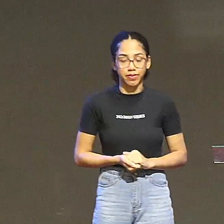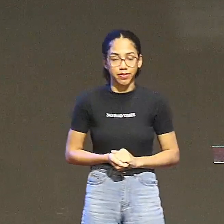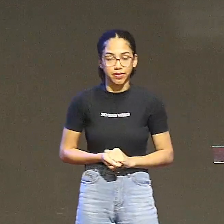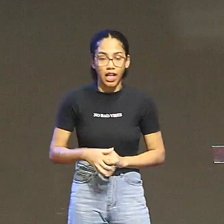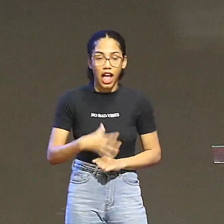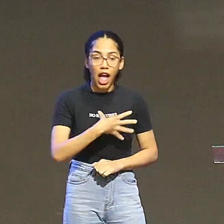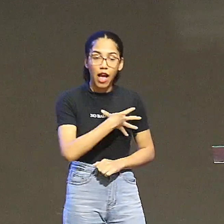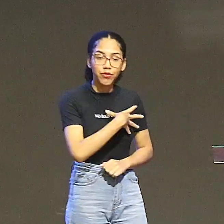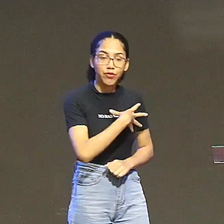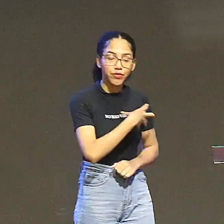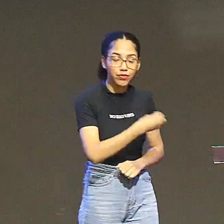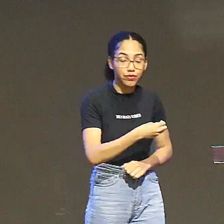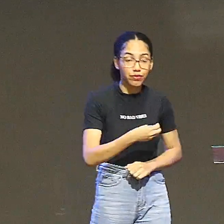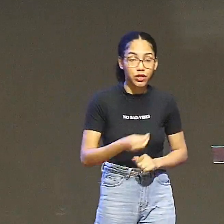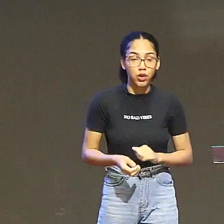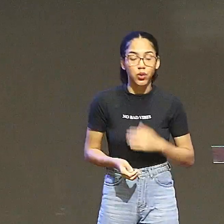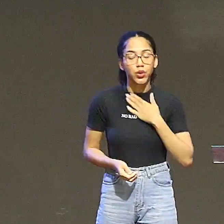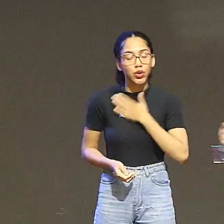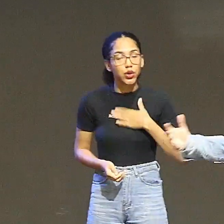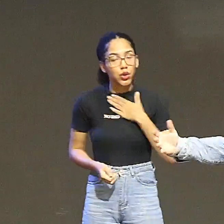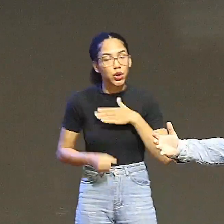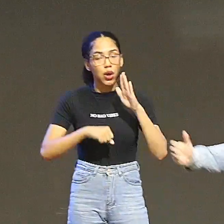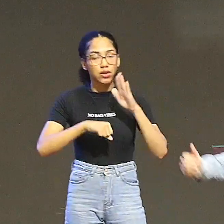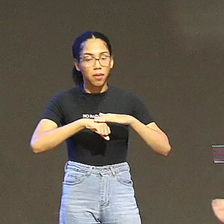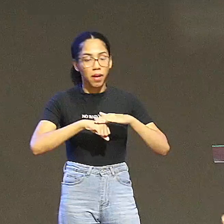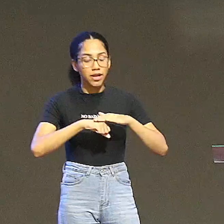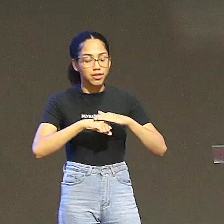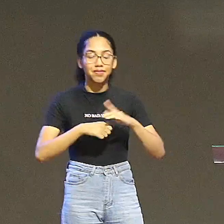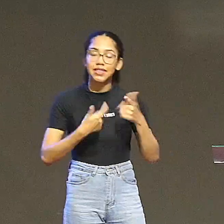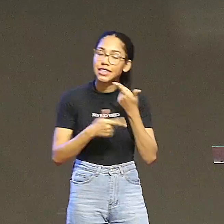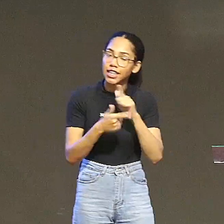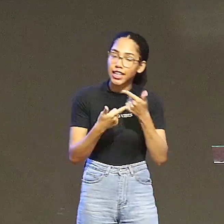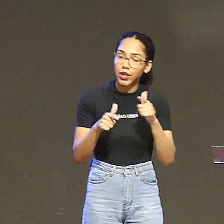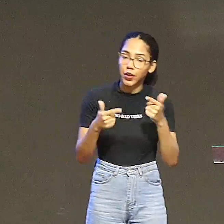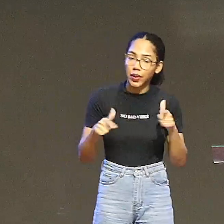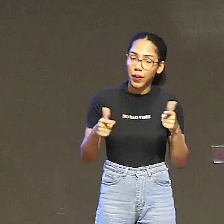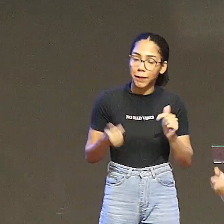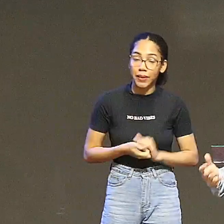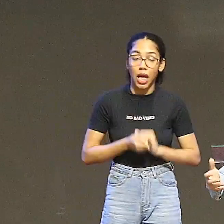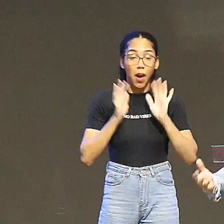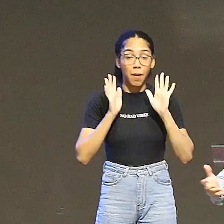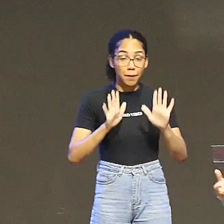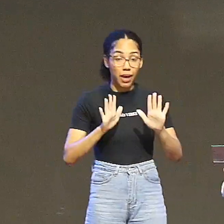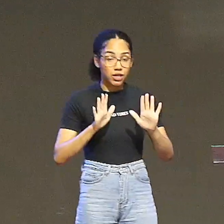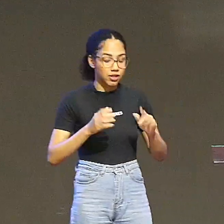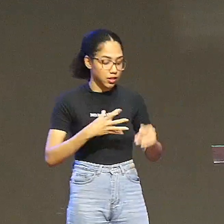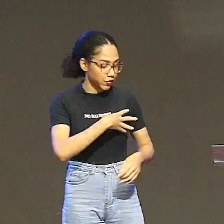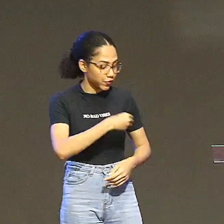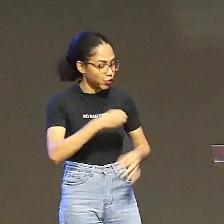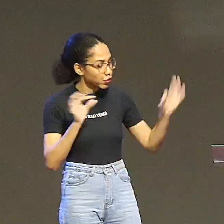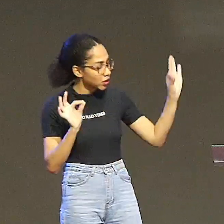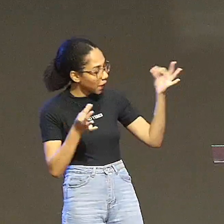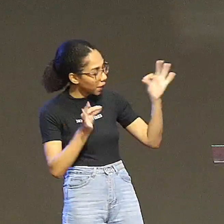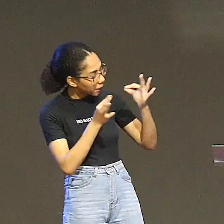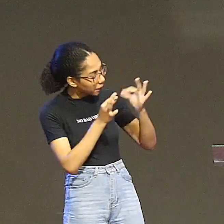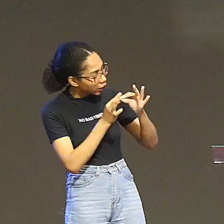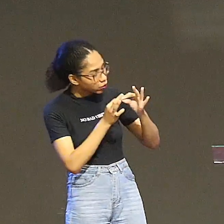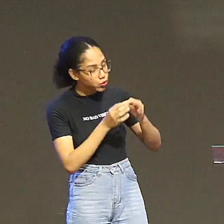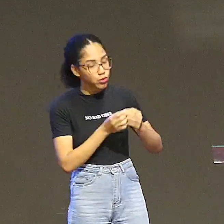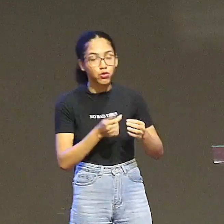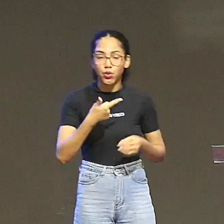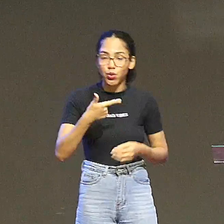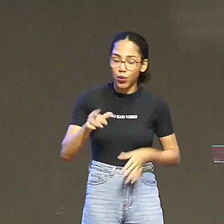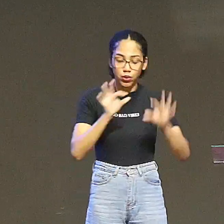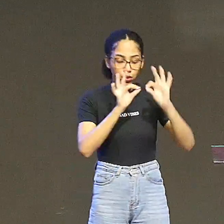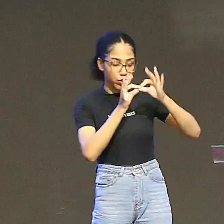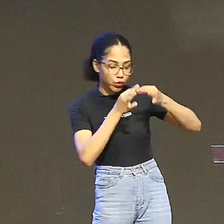alguns filhos estão mais perto e outros estão a quilômetros de distância e o ensino da Bíblia em todo tempo é que a gente deve se